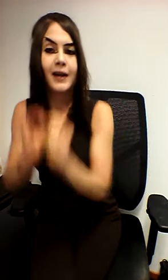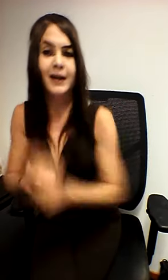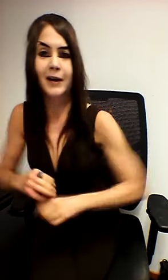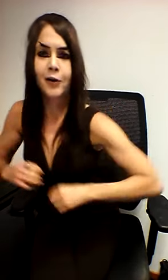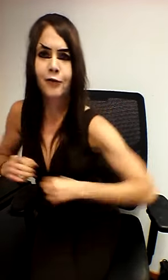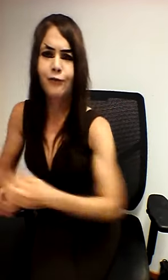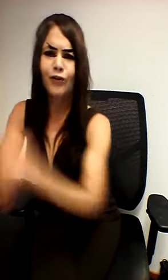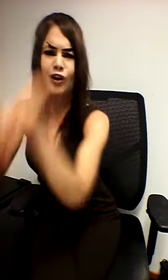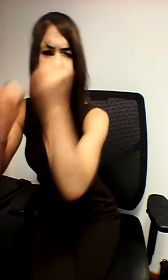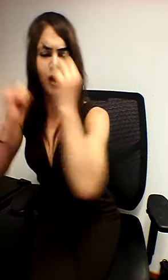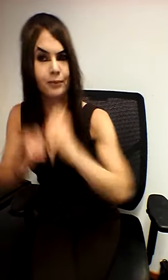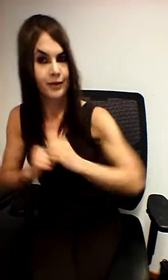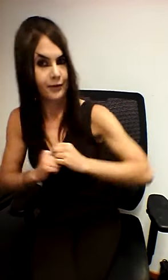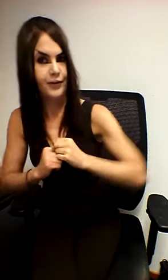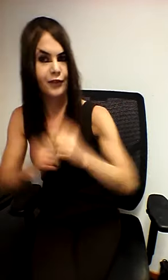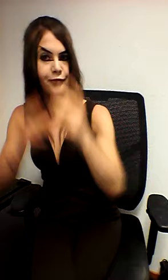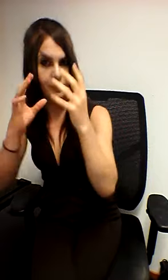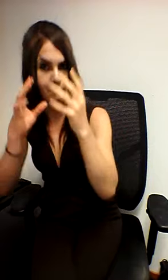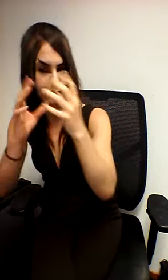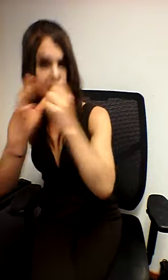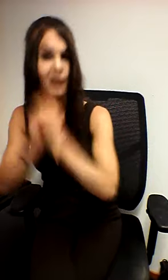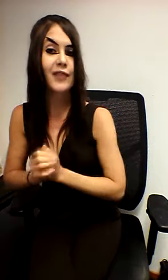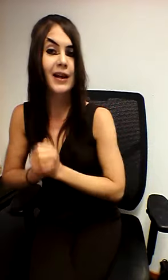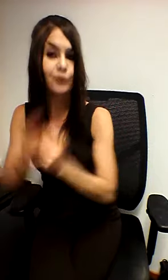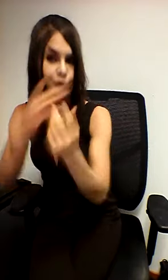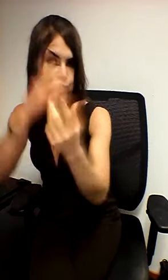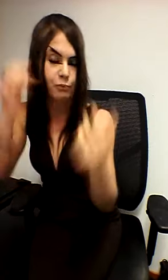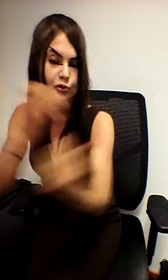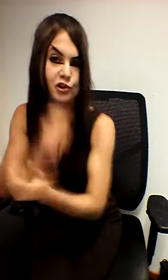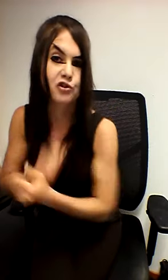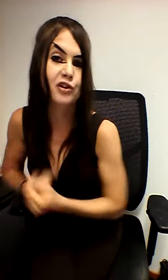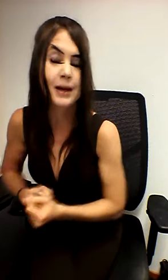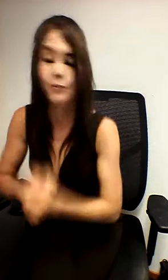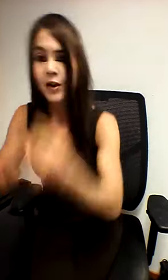er volop vetverbranding, dus dat proces genaamd